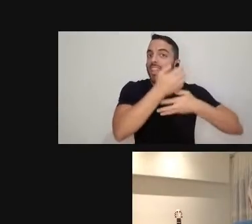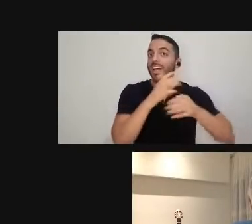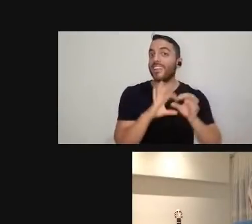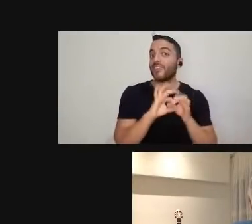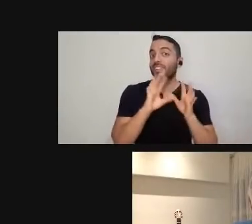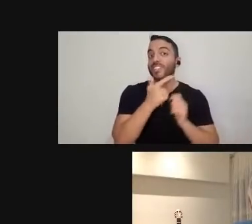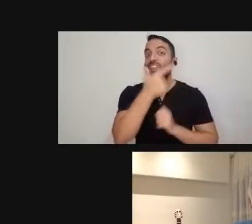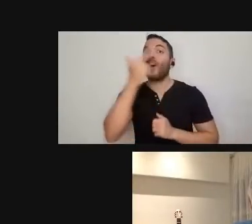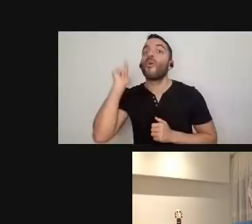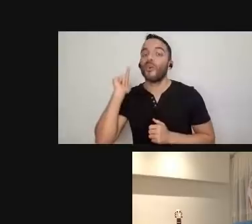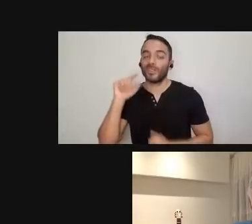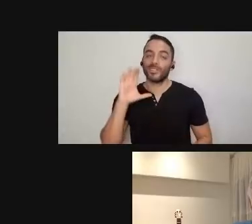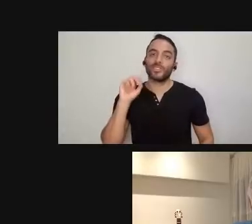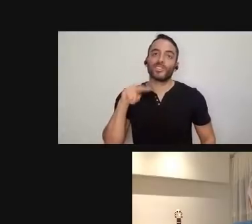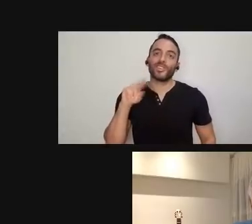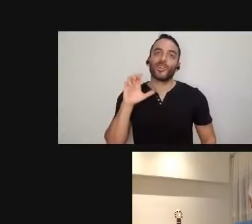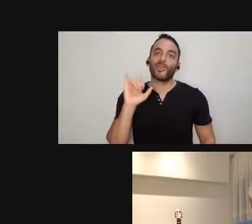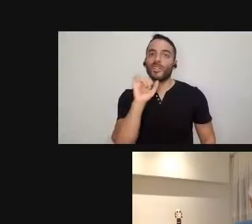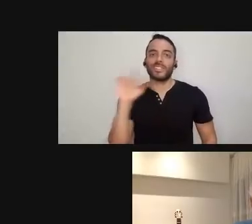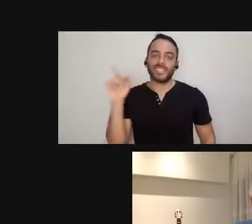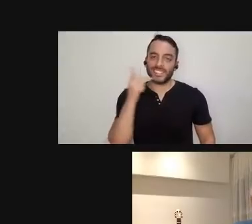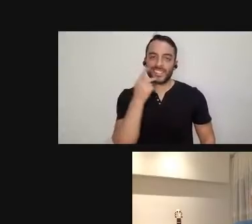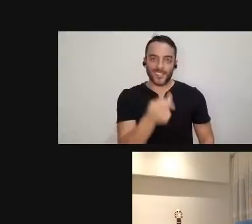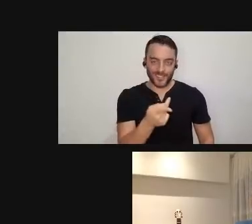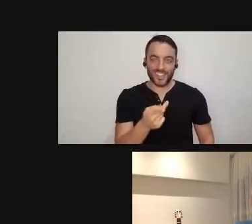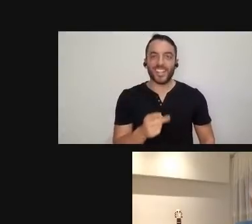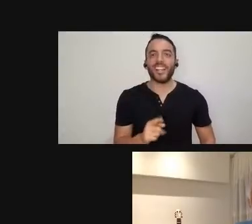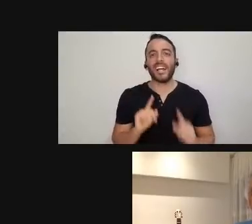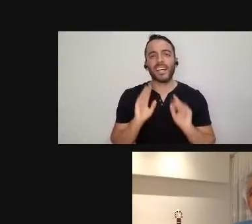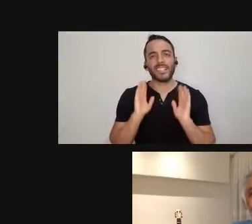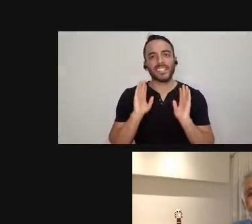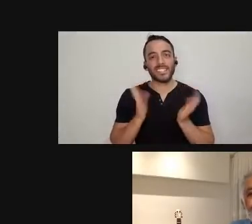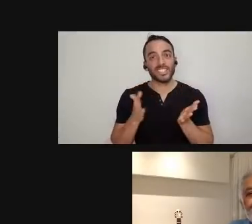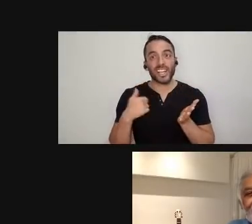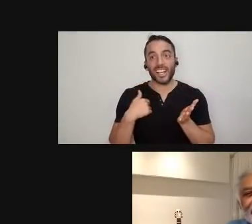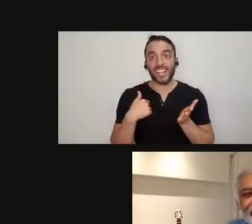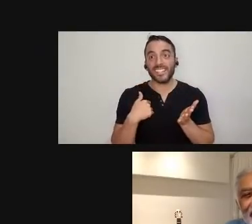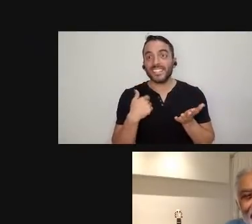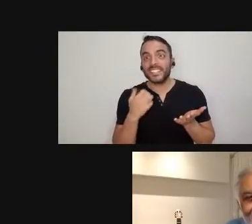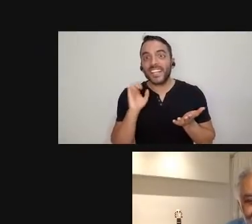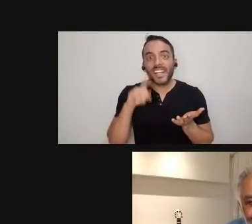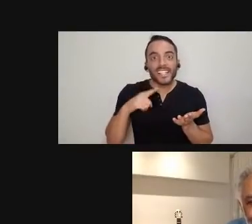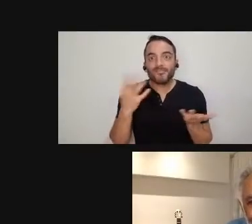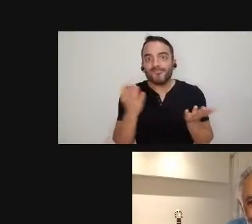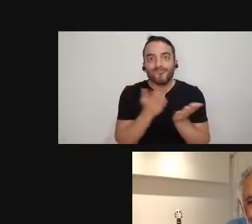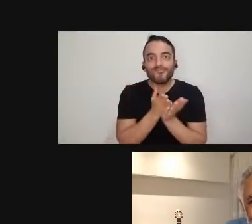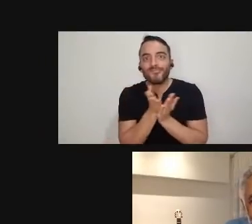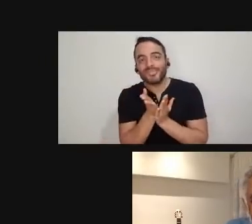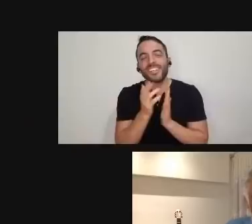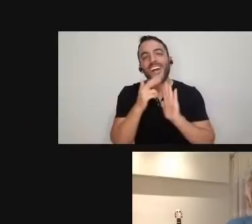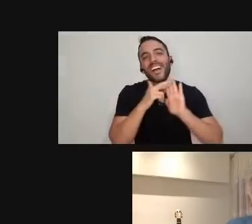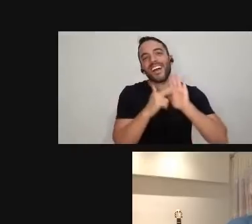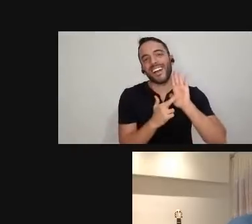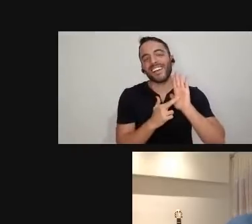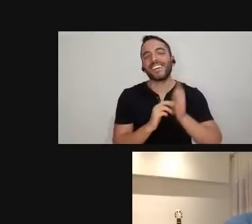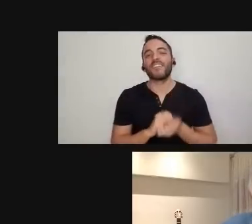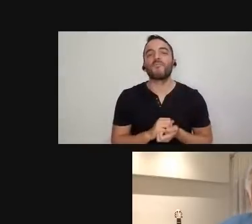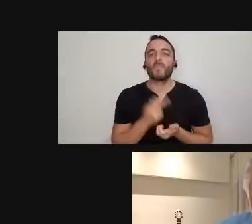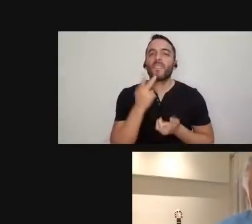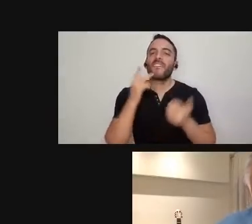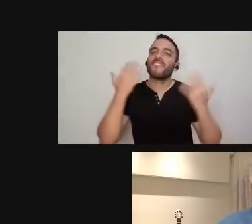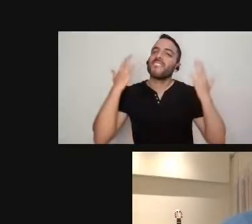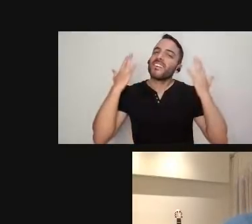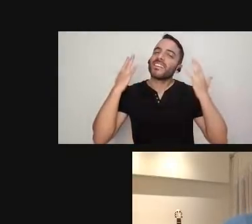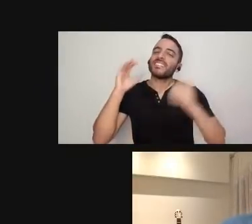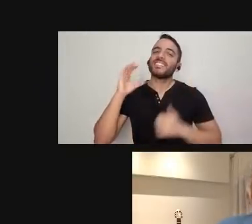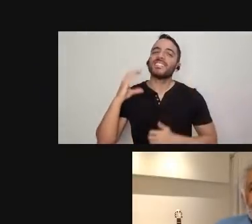depois colocar quando vocês comentarem. Acho que já saiu um pouco do meu script, porque não tem como, né? Olha só, viva a ciência, viva a arte, viva a física,